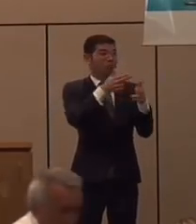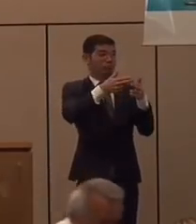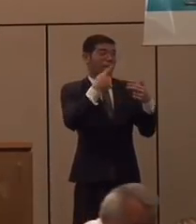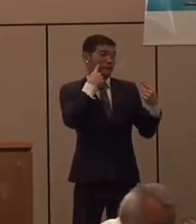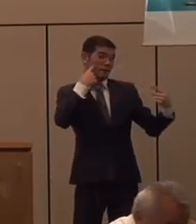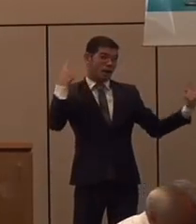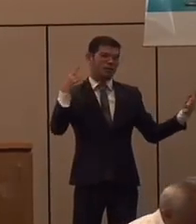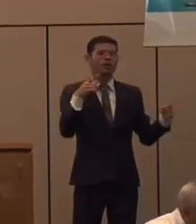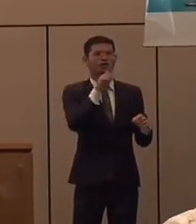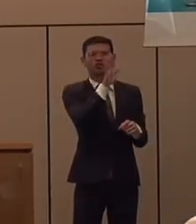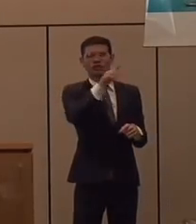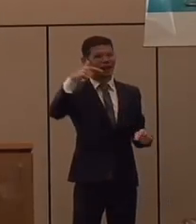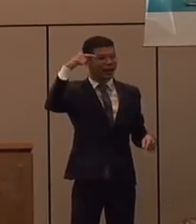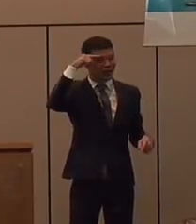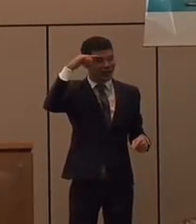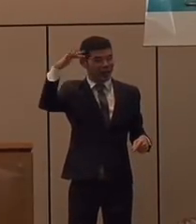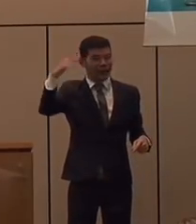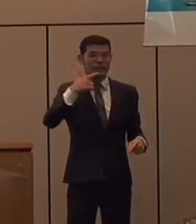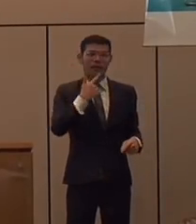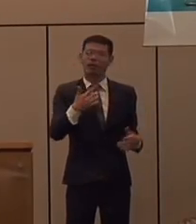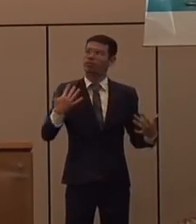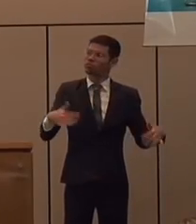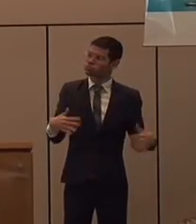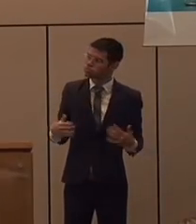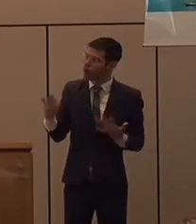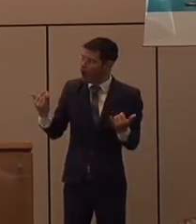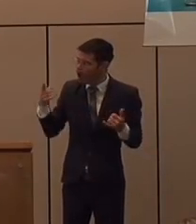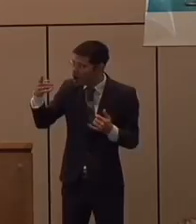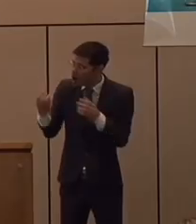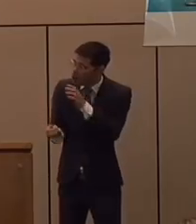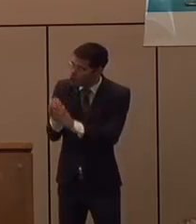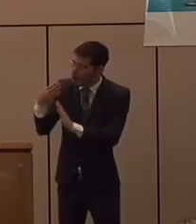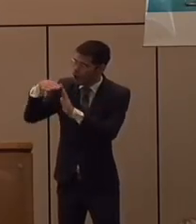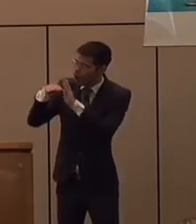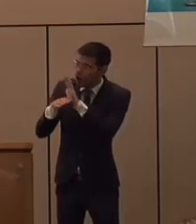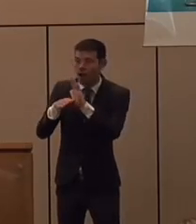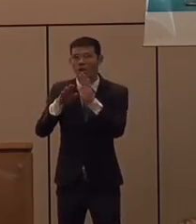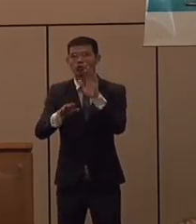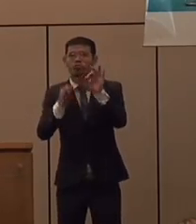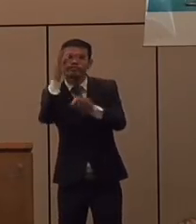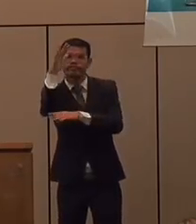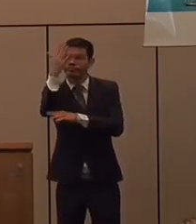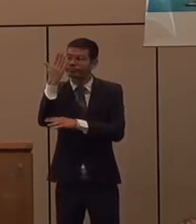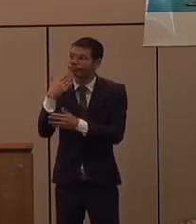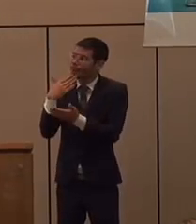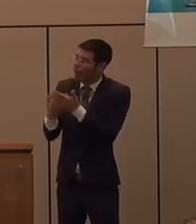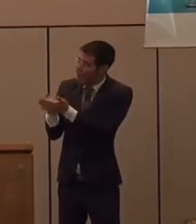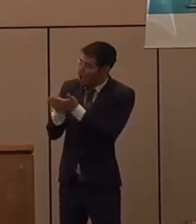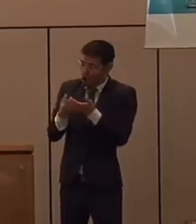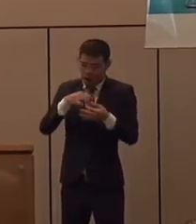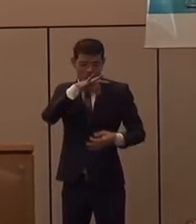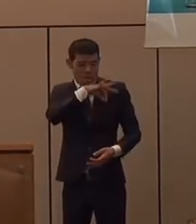reconocidos en cartagena que nos dicen gracias a haber implementado esas normas de sostenibilidad y hoy día me estoy ahorrando 20 millones de pesos